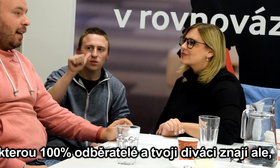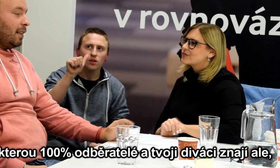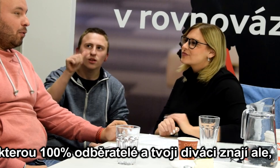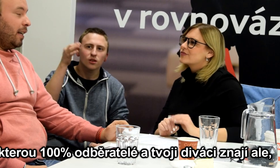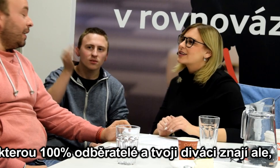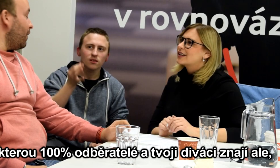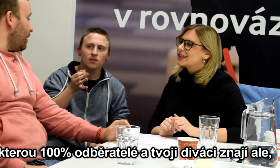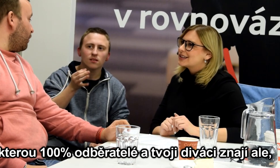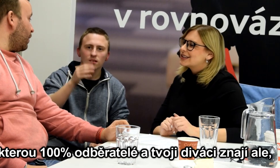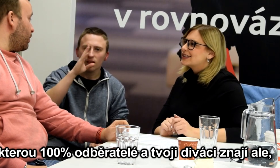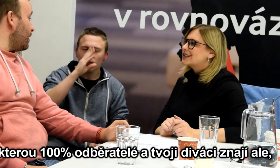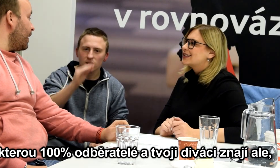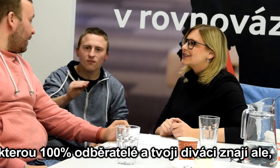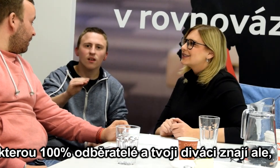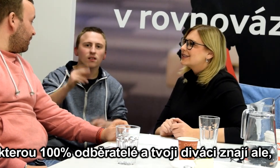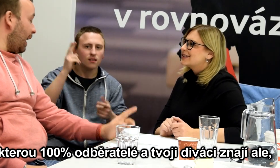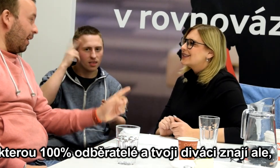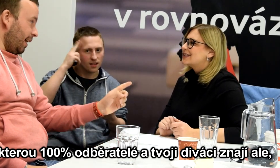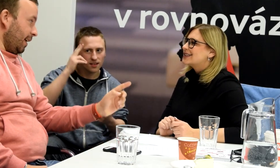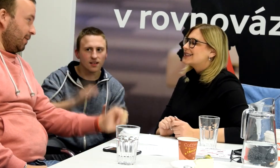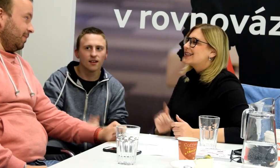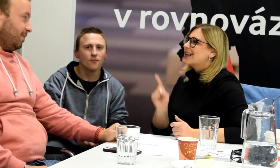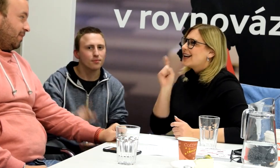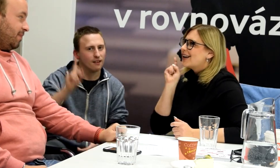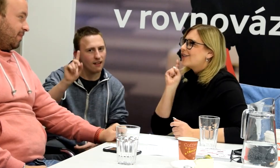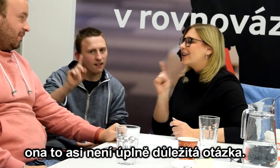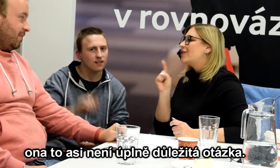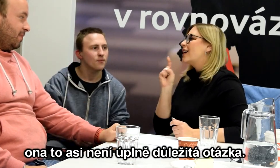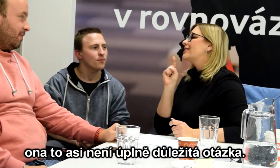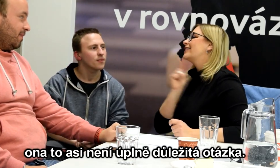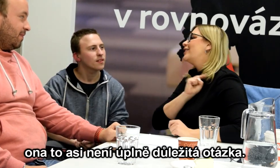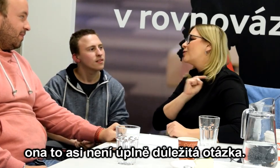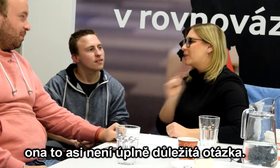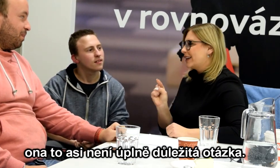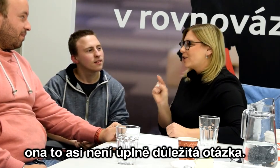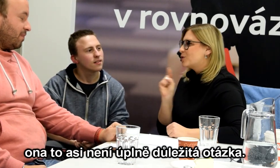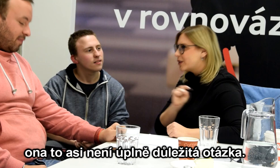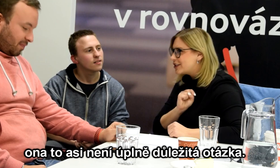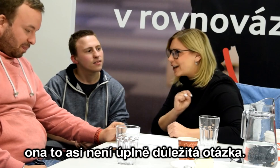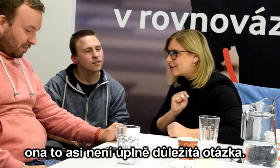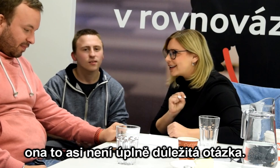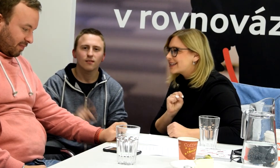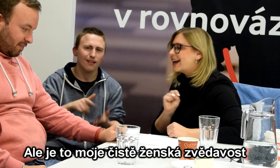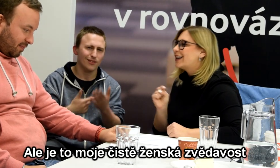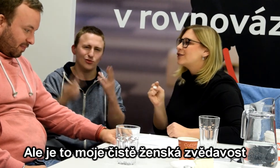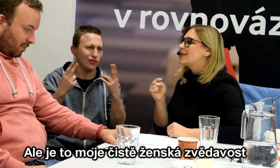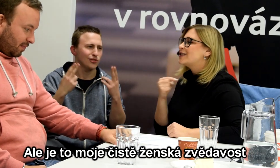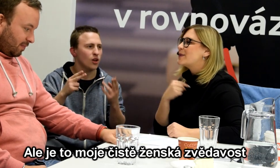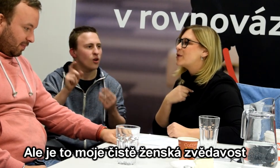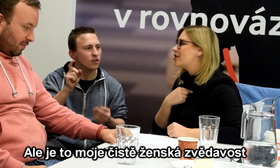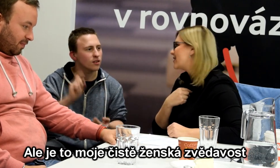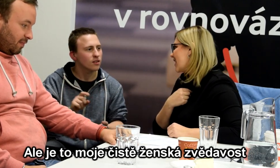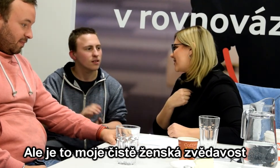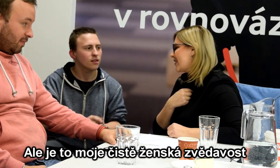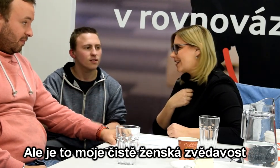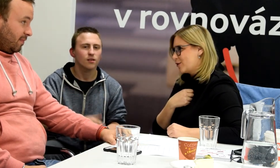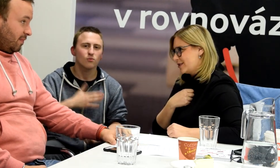a tvoji diváci fanoušci znají, ale... Ona to asi není úplně jako důležitá otázka, ale je to čistě moje ženská zvědavost.